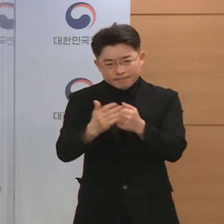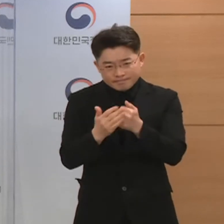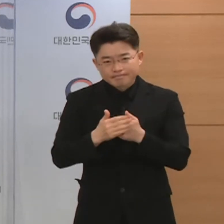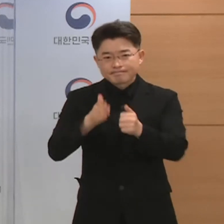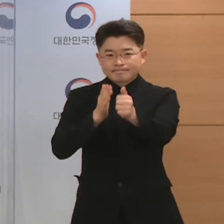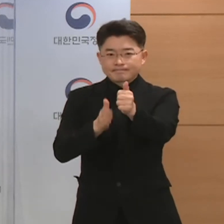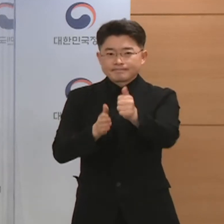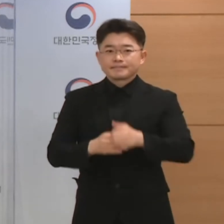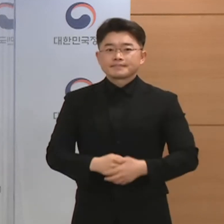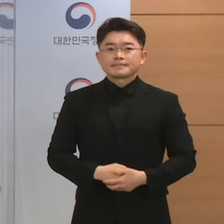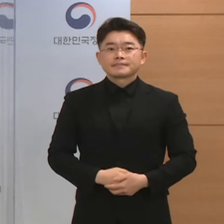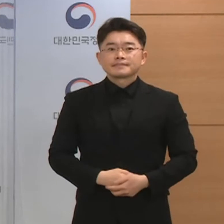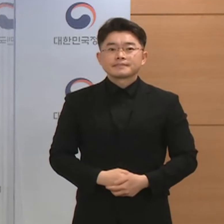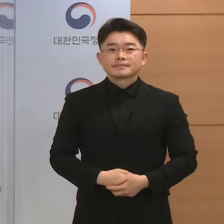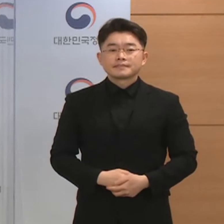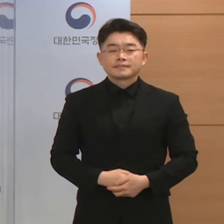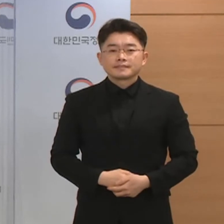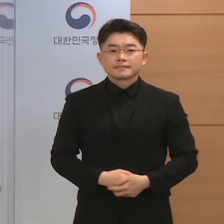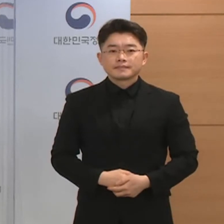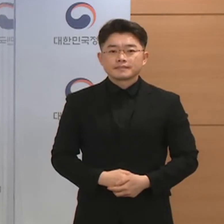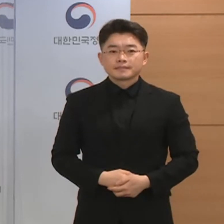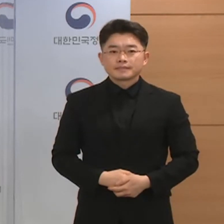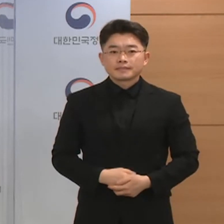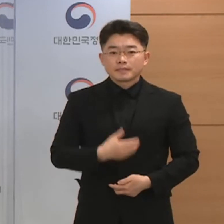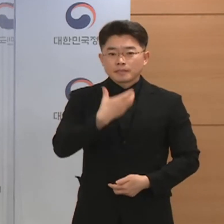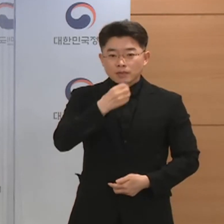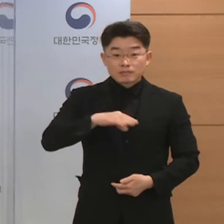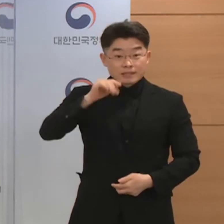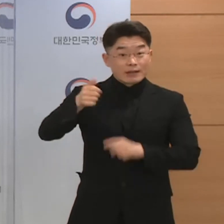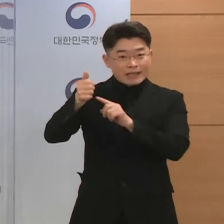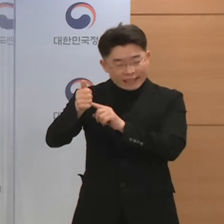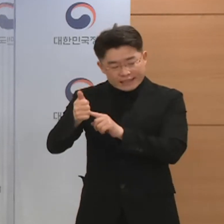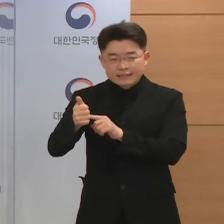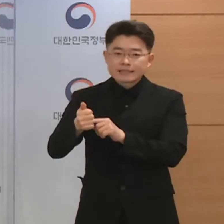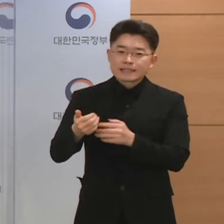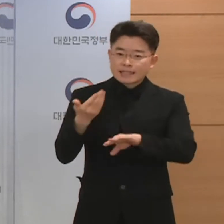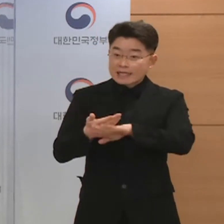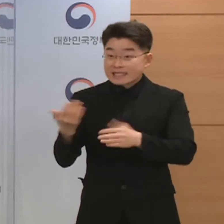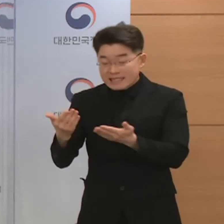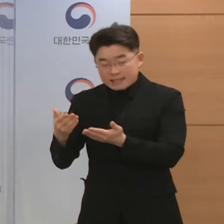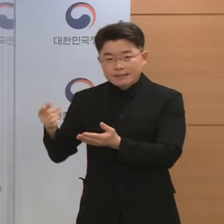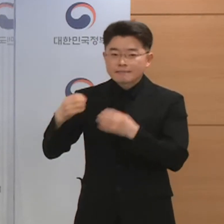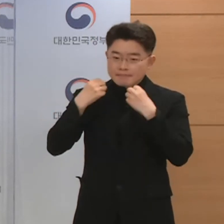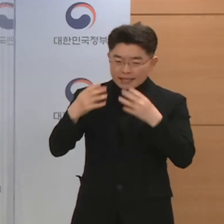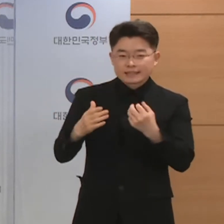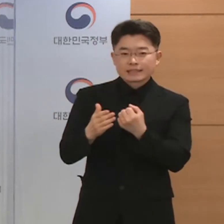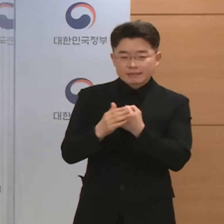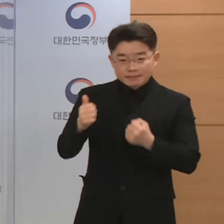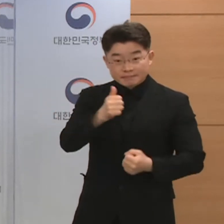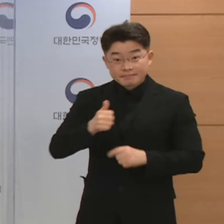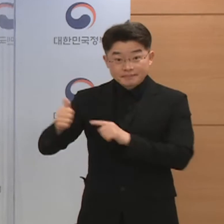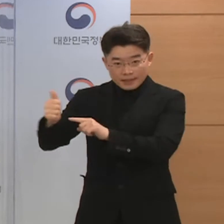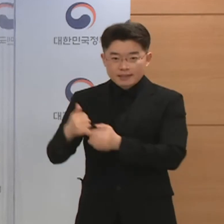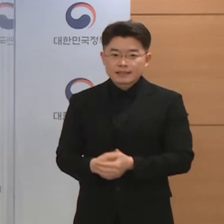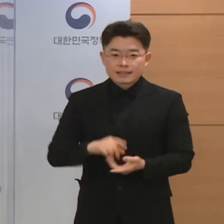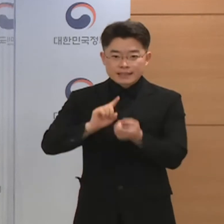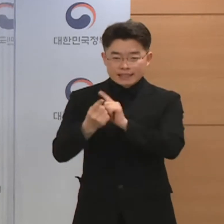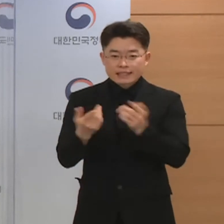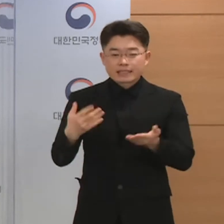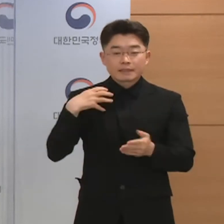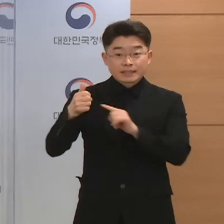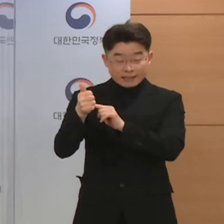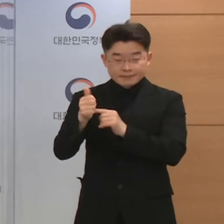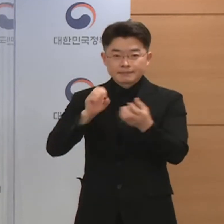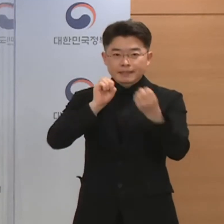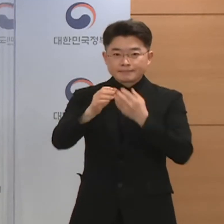바입니다. 예, 일정 관계상 장관님께서는 먼저 이석하신 후 실무 배석자 중심으로 답변드리도록 하겠습니다. 마무리